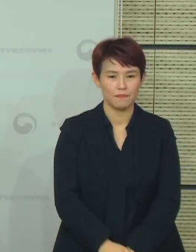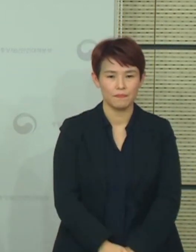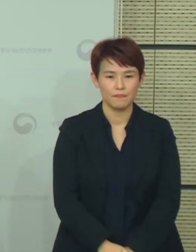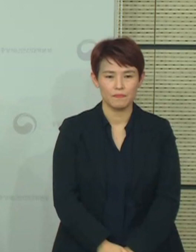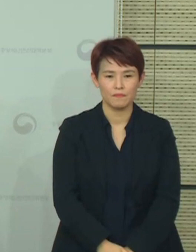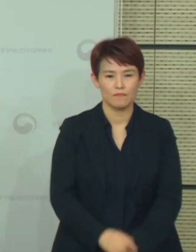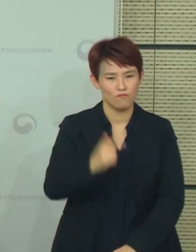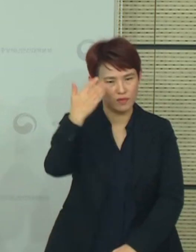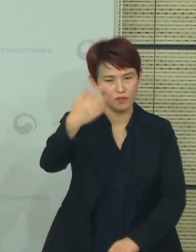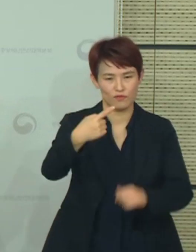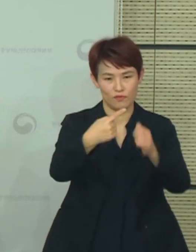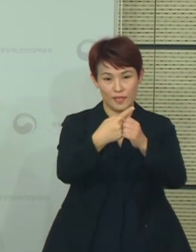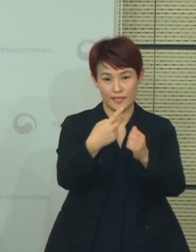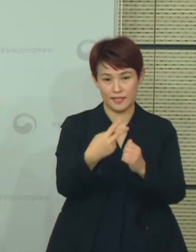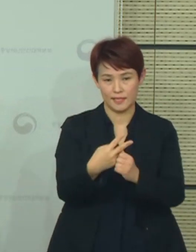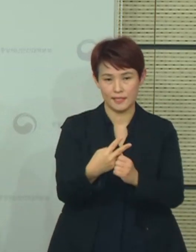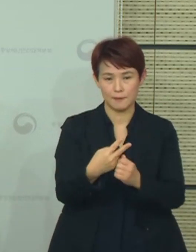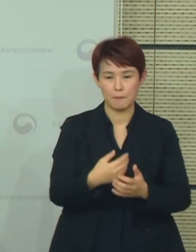가지만 여쭤볼게요.